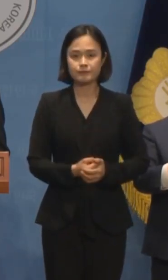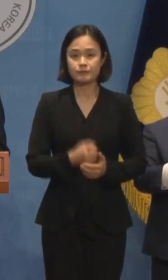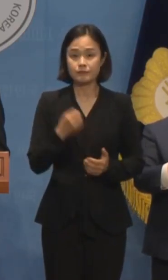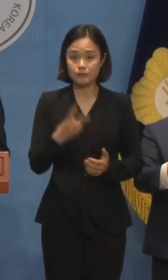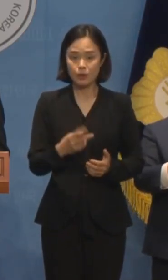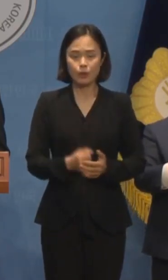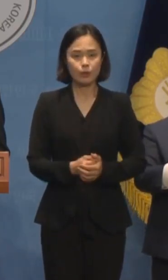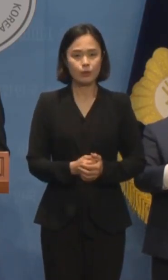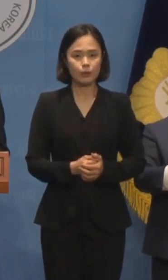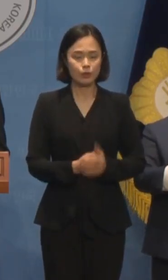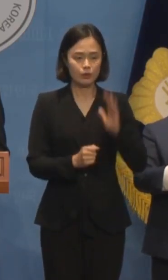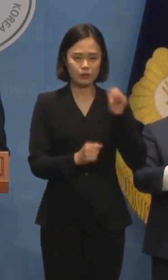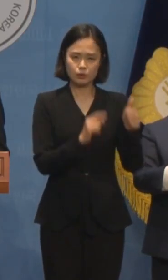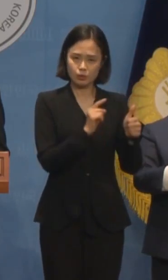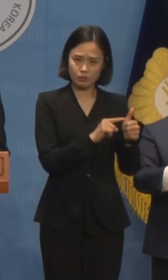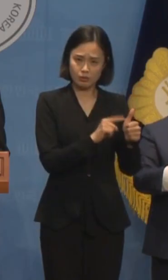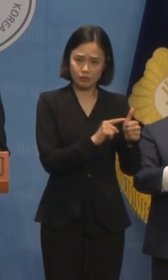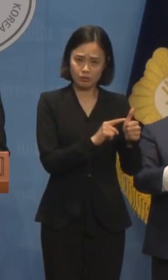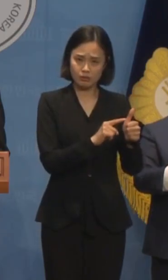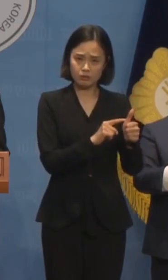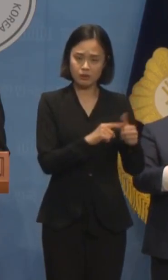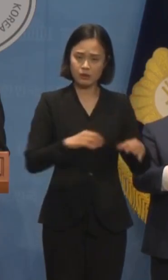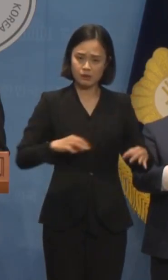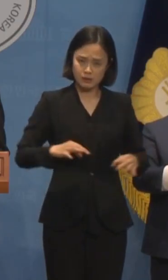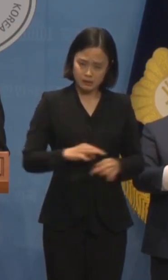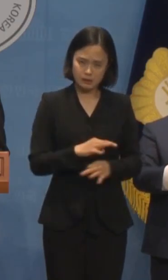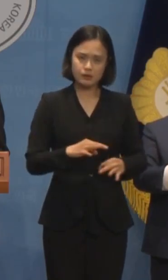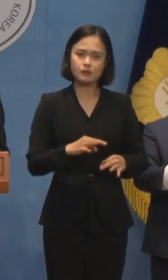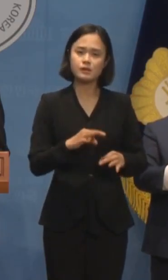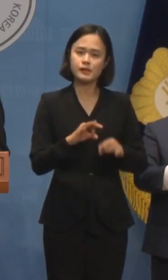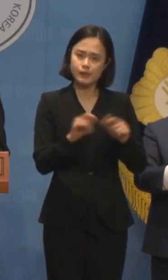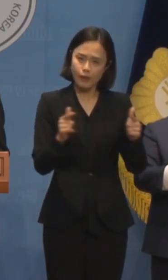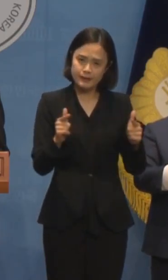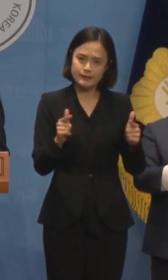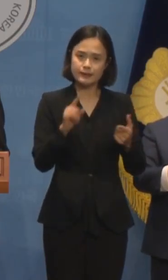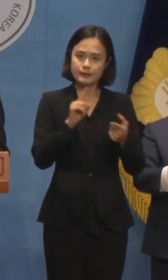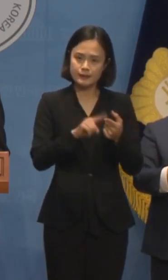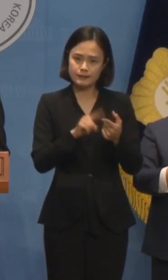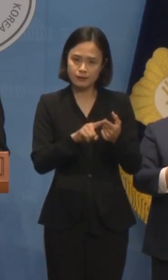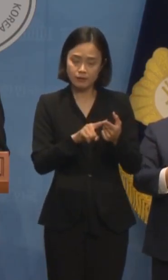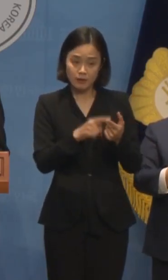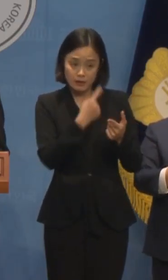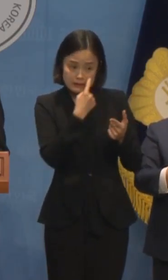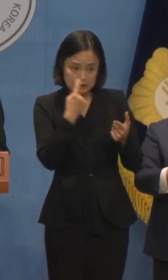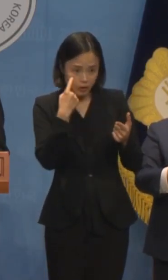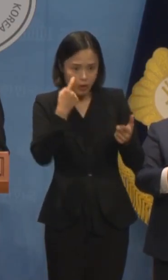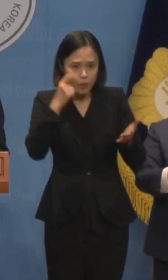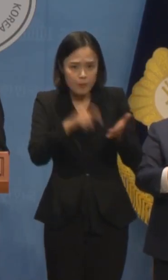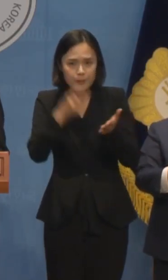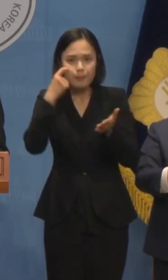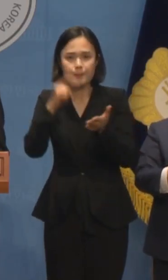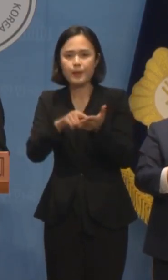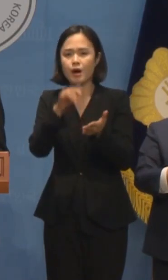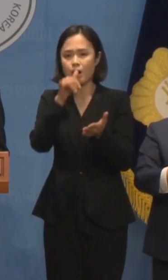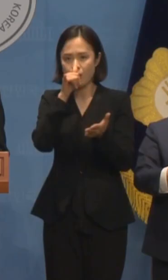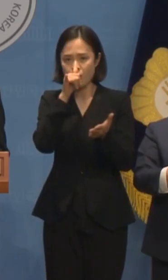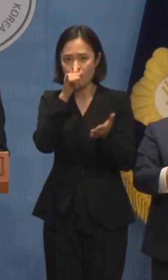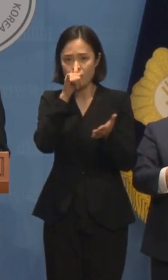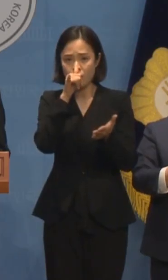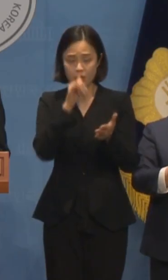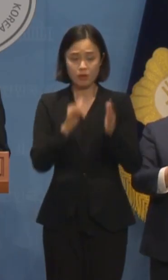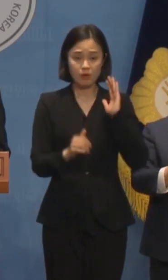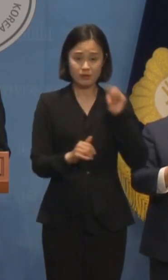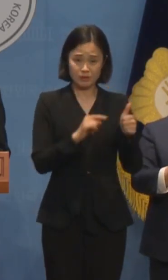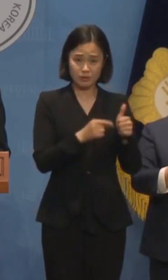있는 것처럼 지난 대선은 윤석열 대통령이 국민을 속였는데 임기 단축 헌법 개정은 국민이